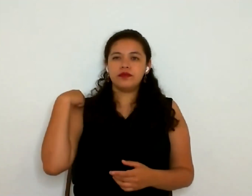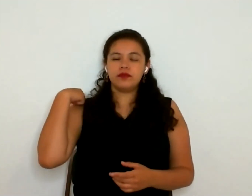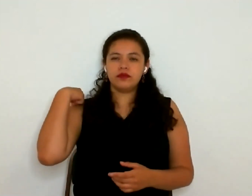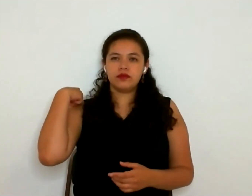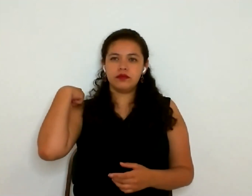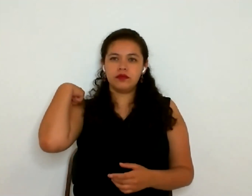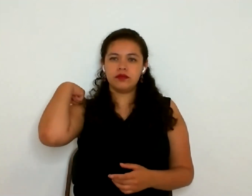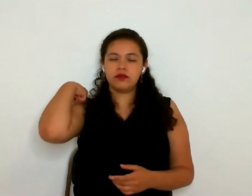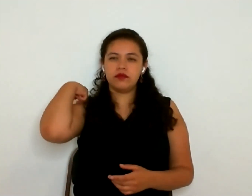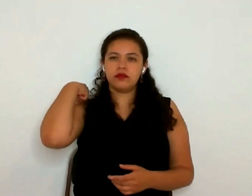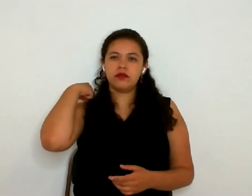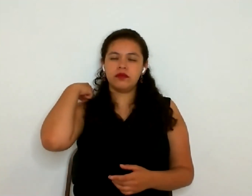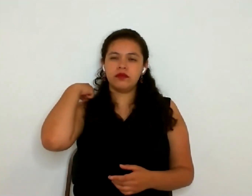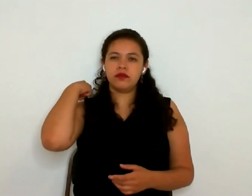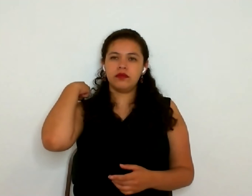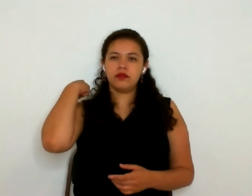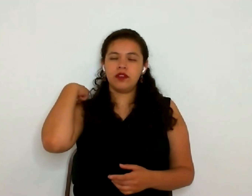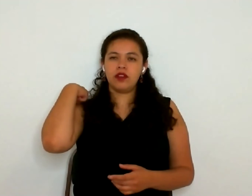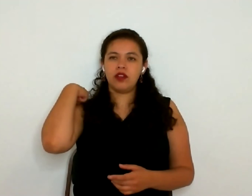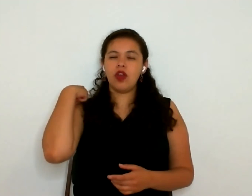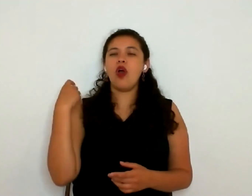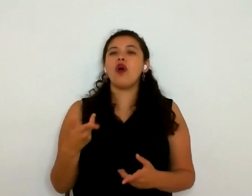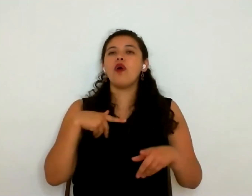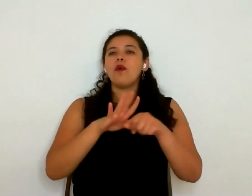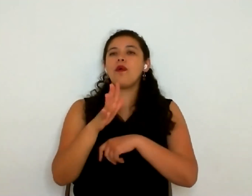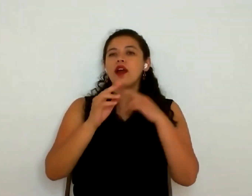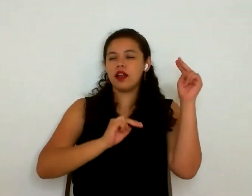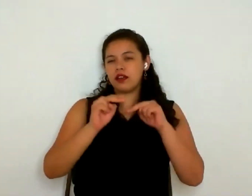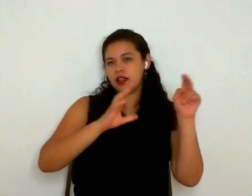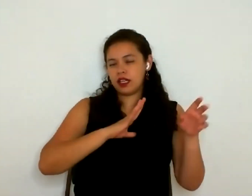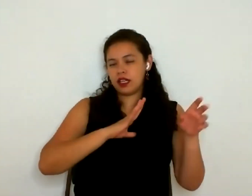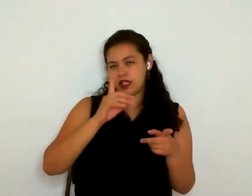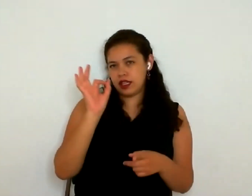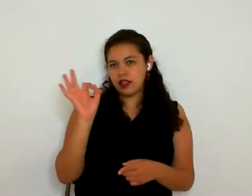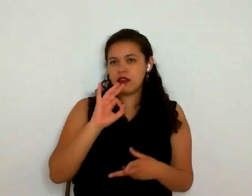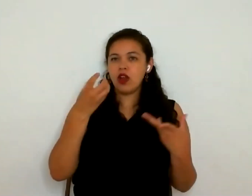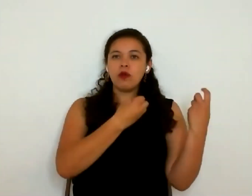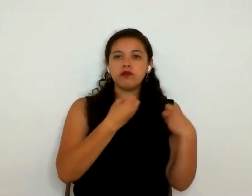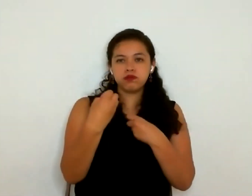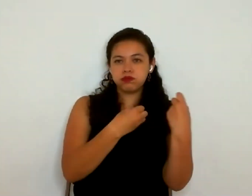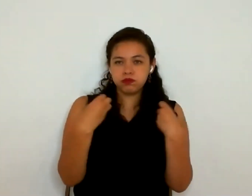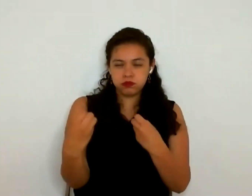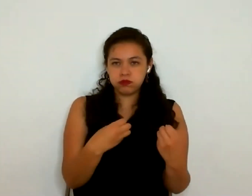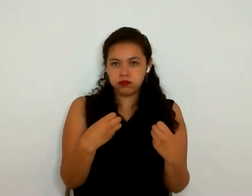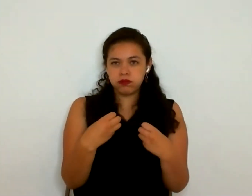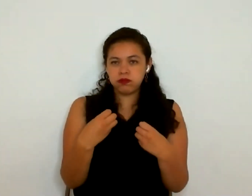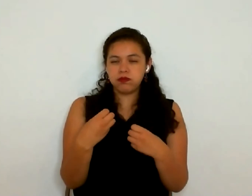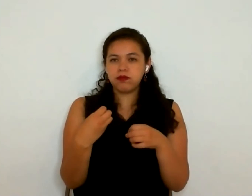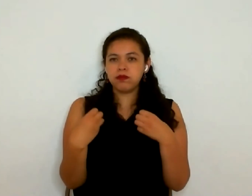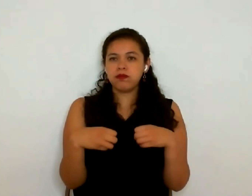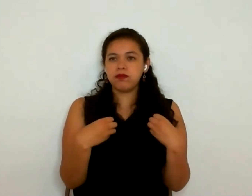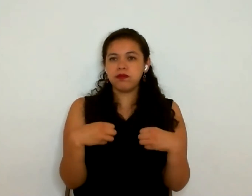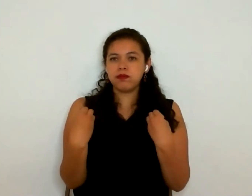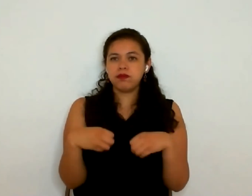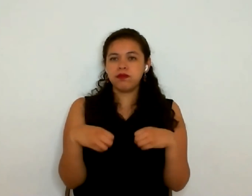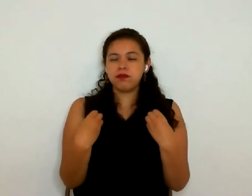categorías vas a utilizar por ejemplo si tienes de la ocupación y la instrucción el del